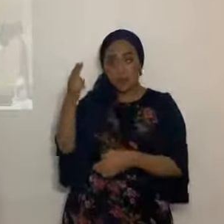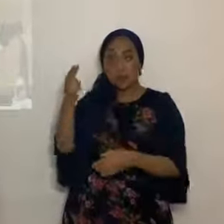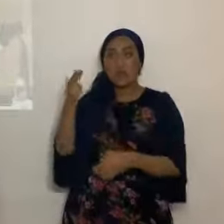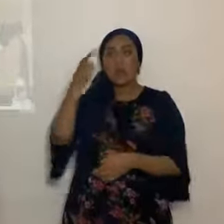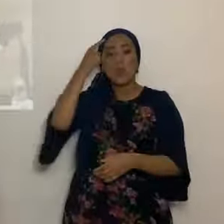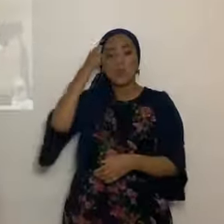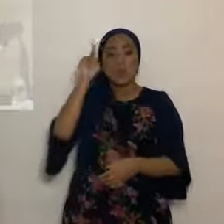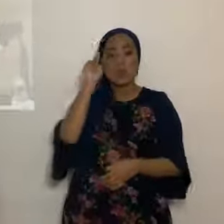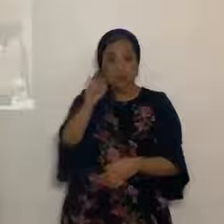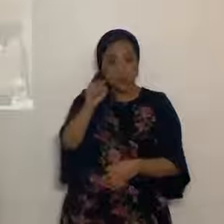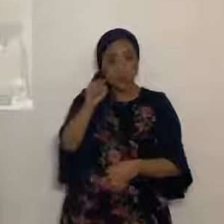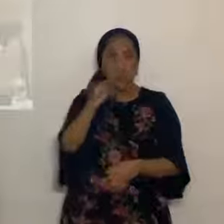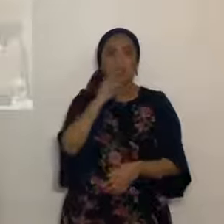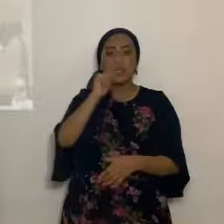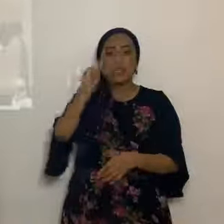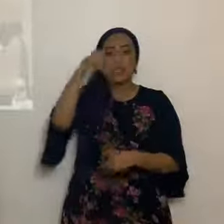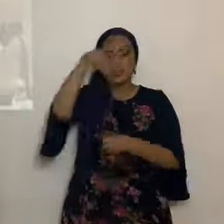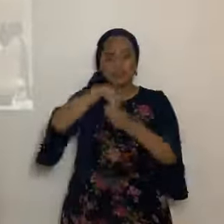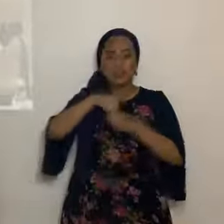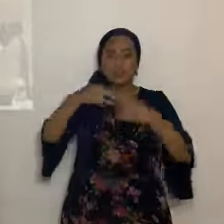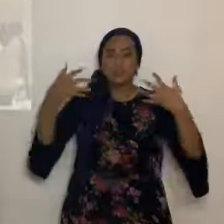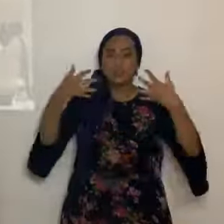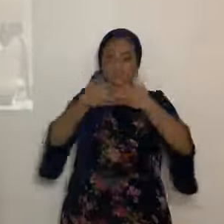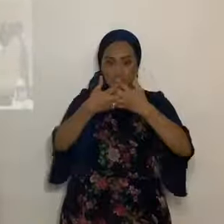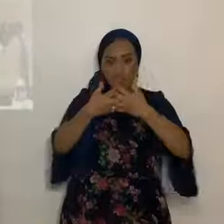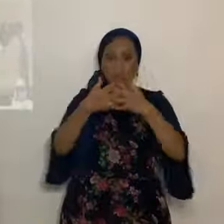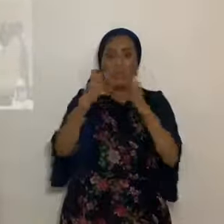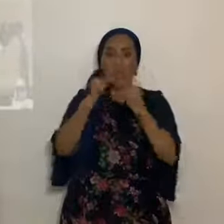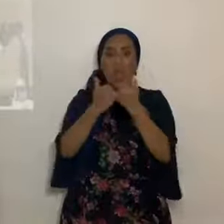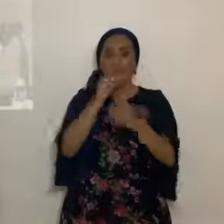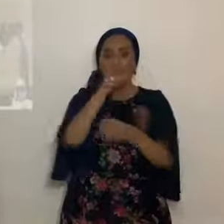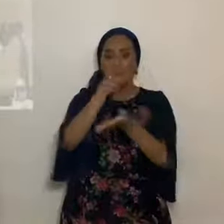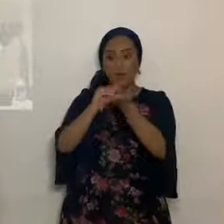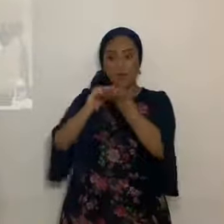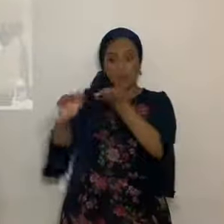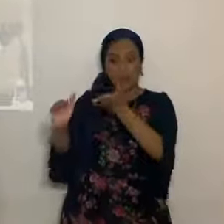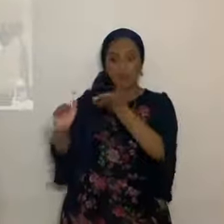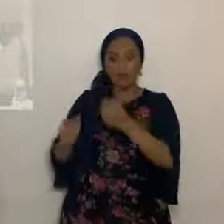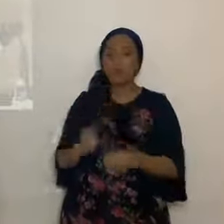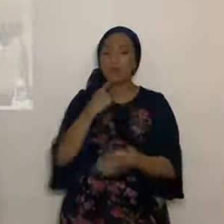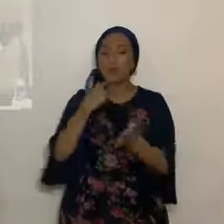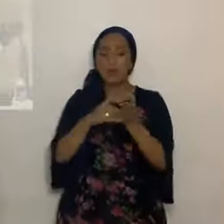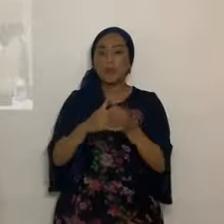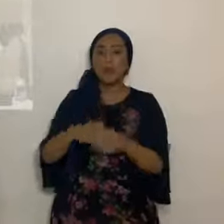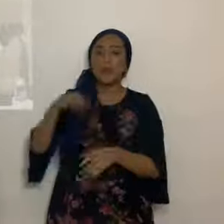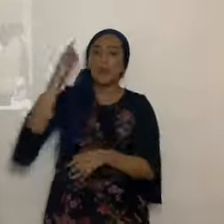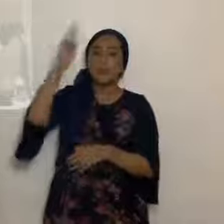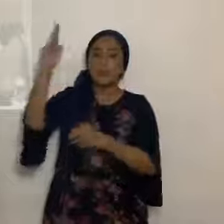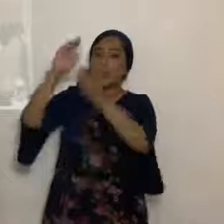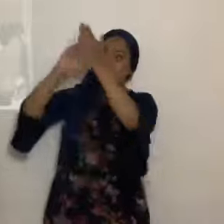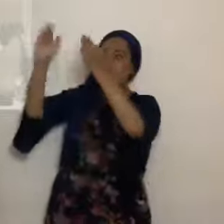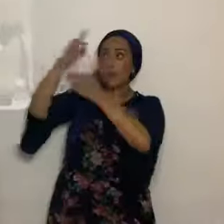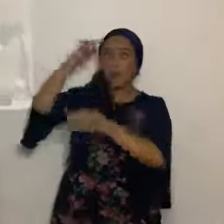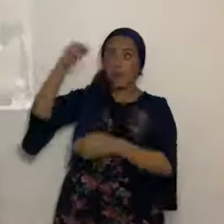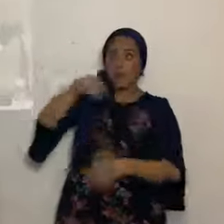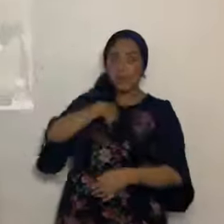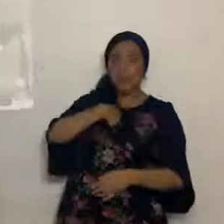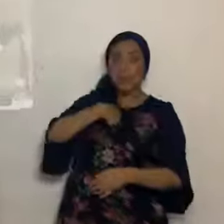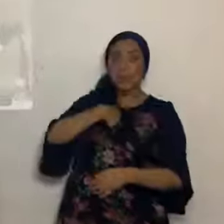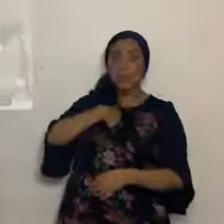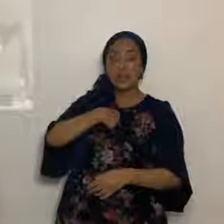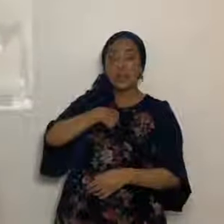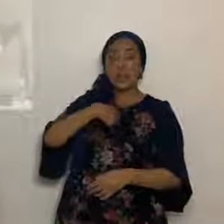para ti está en relación directa de cómo tú perdones. Repito, el perdón de Yahweh para ti, para